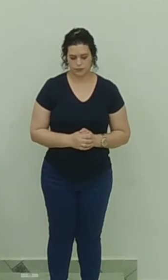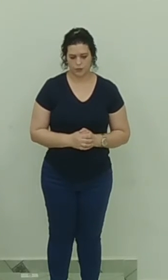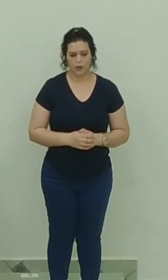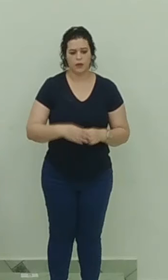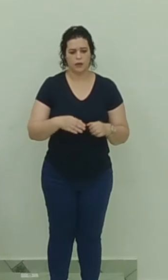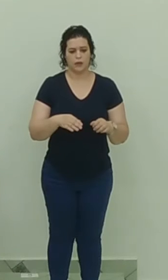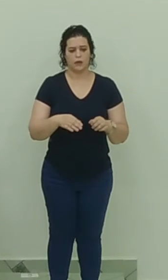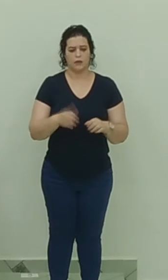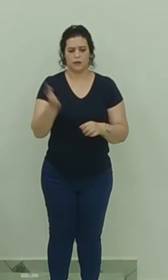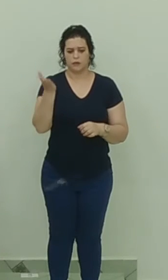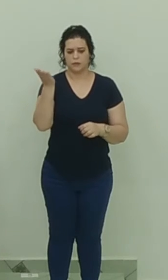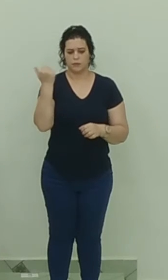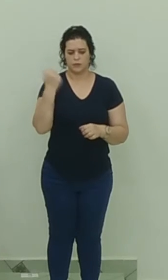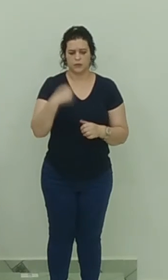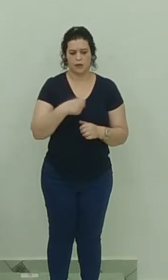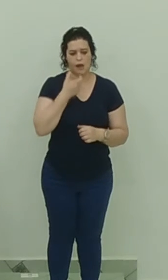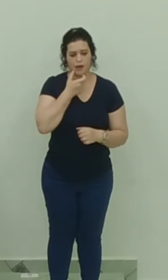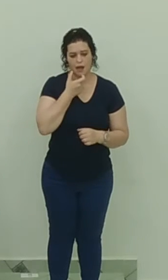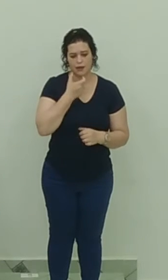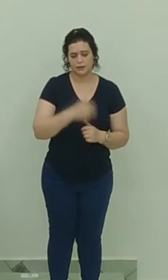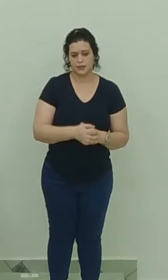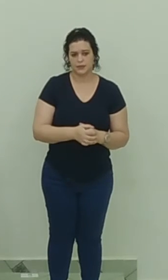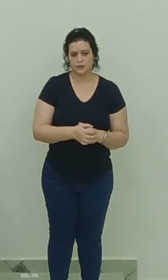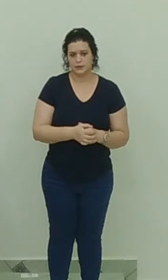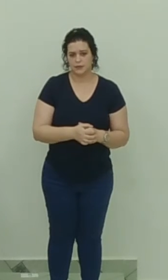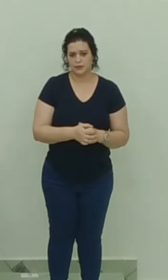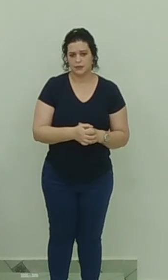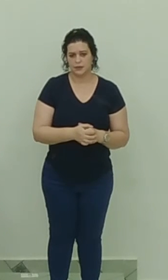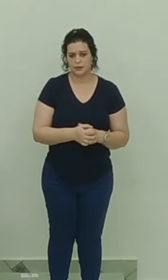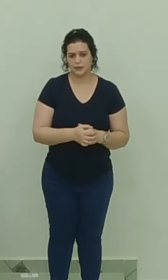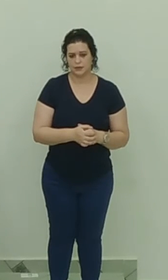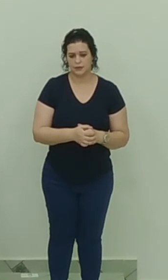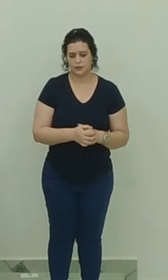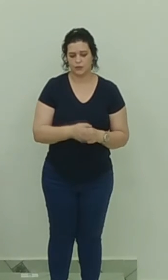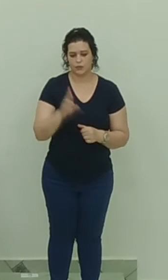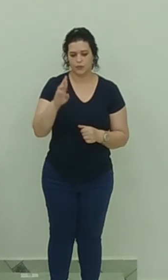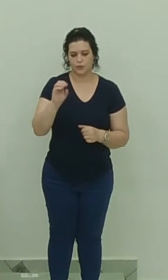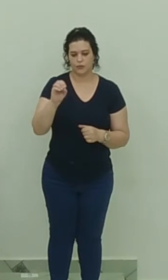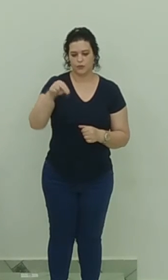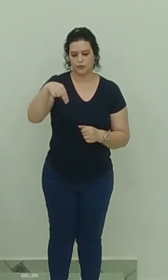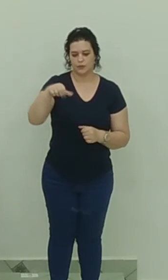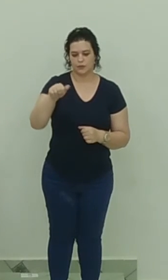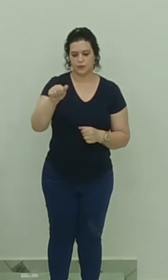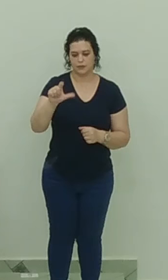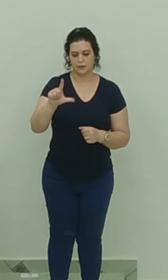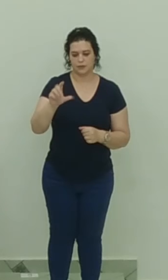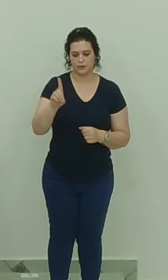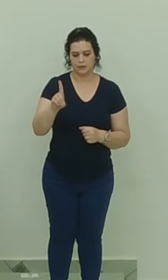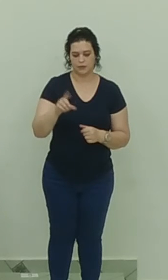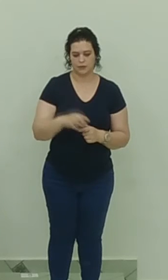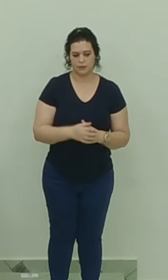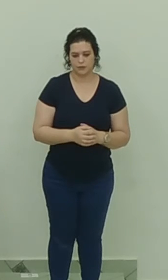que pertencia à igreja Servo de Cristo. Era jovem, Ronald Reagan. Ex-ator também e